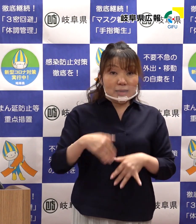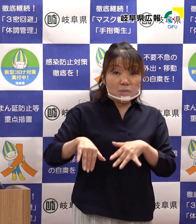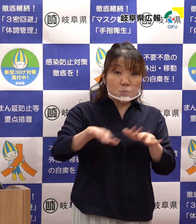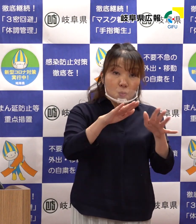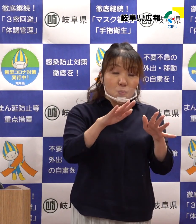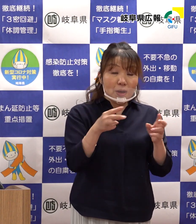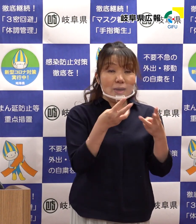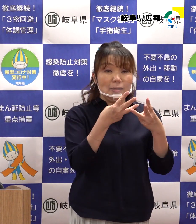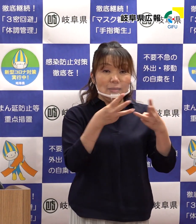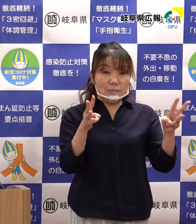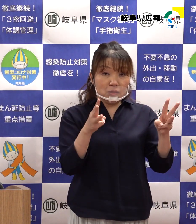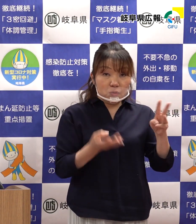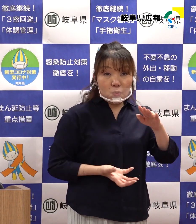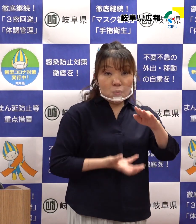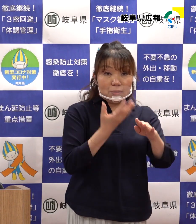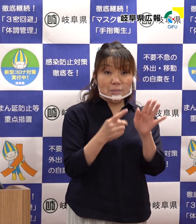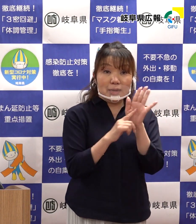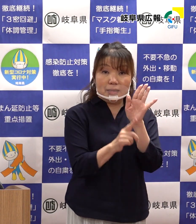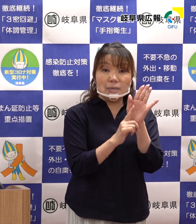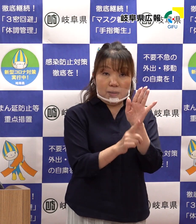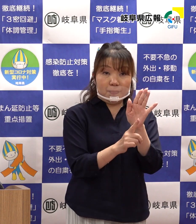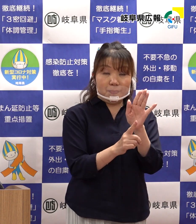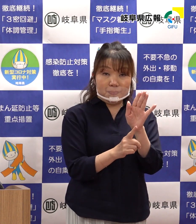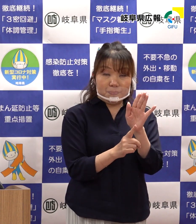常事態宣言を発し取ったわけでありますが、